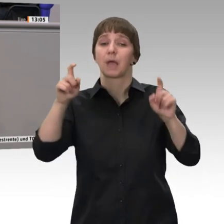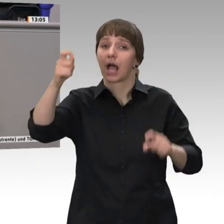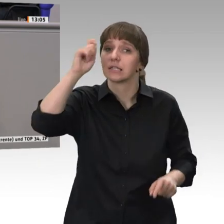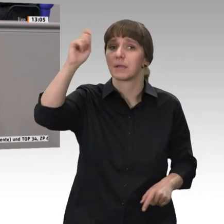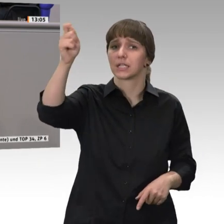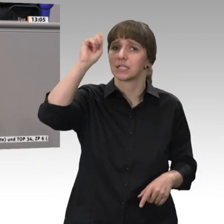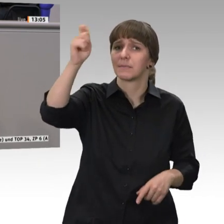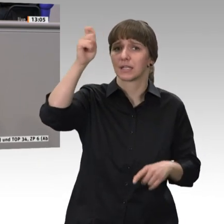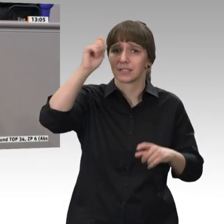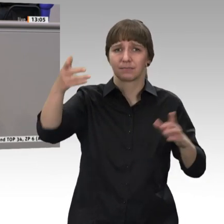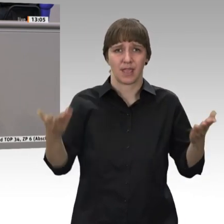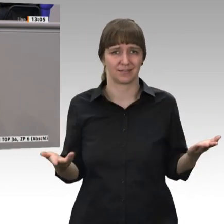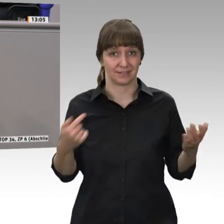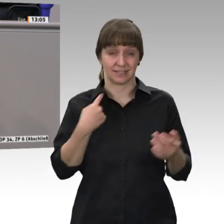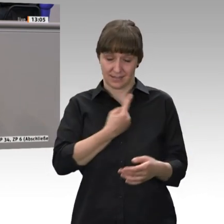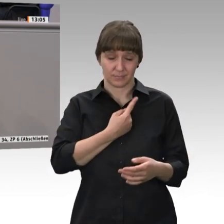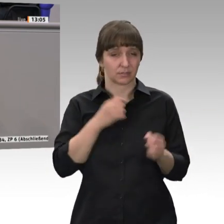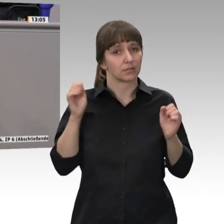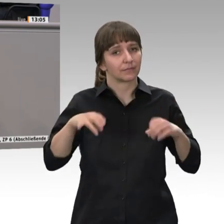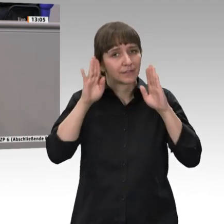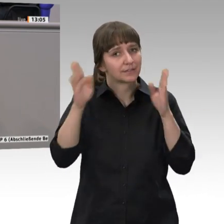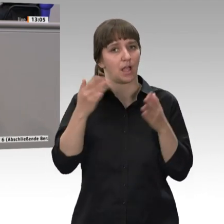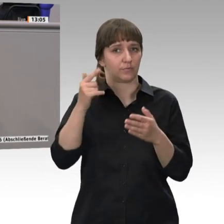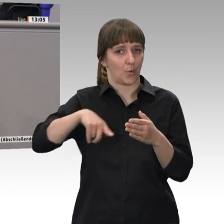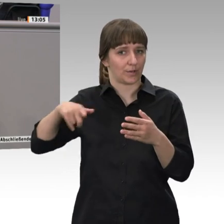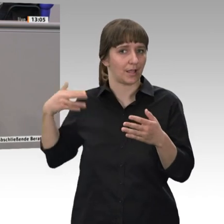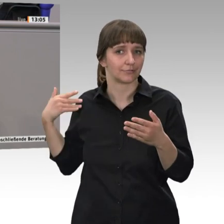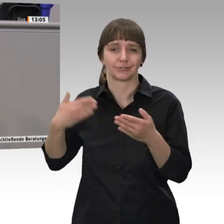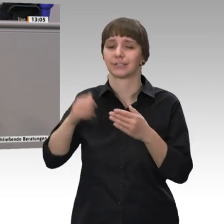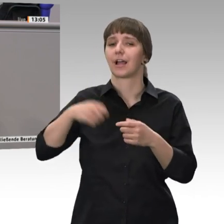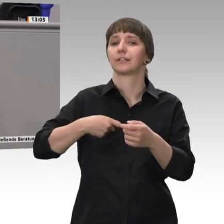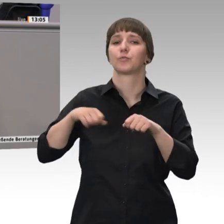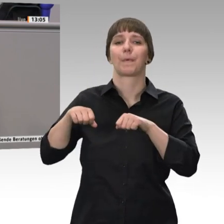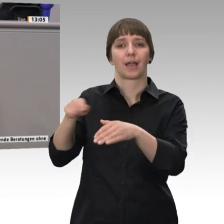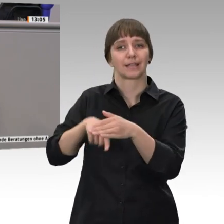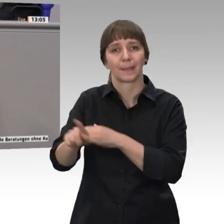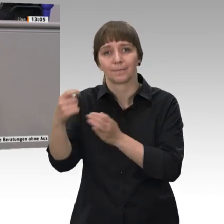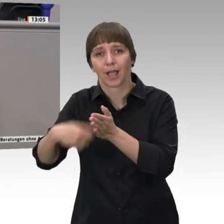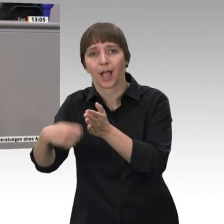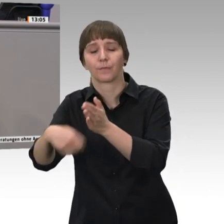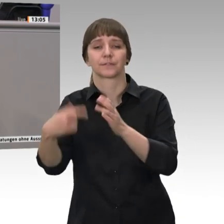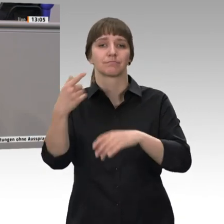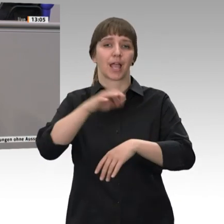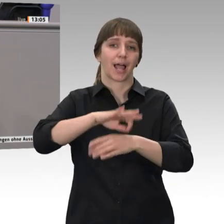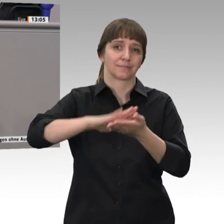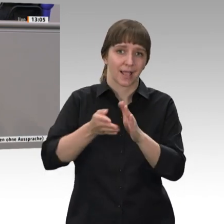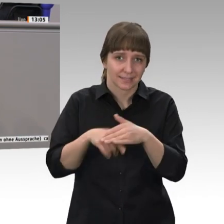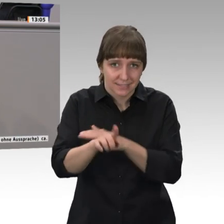dass ich in den Supermarkt gehen kann, dass ich in die Apotheke gehen kann, dass ich in die Arztpraxis gehen kann, dass meine Großeltern